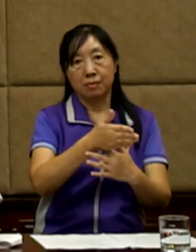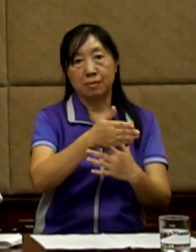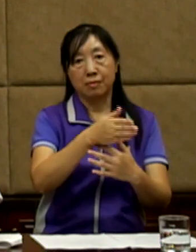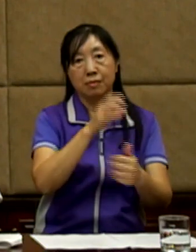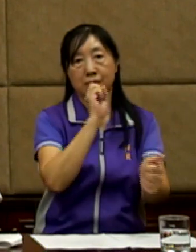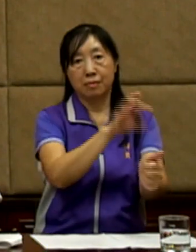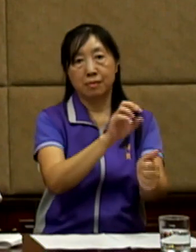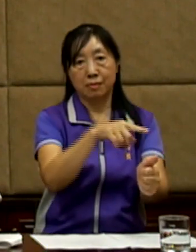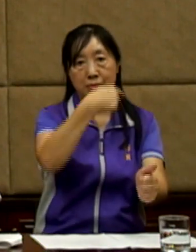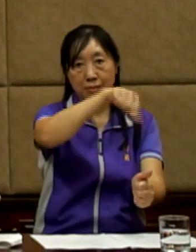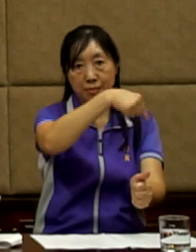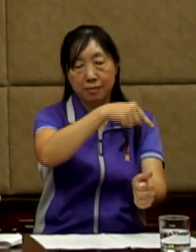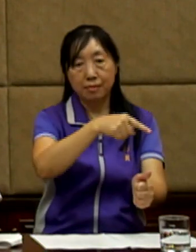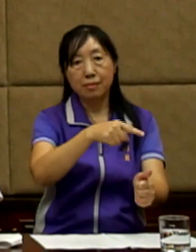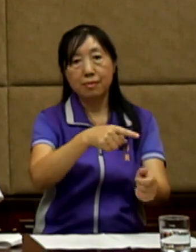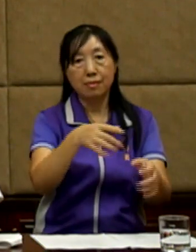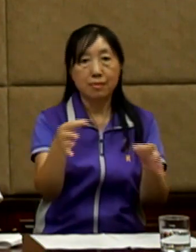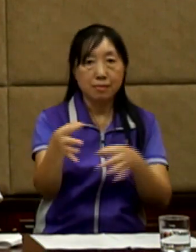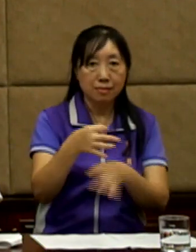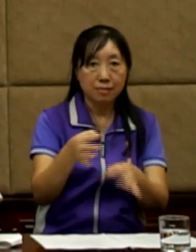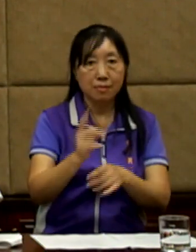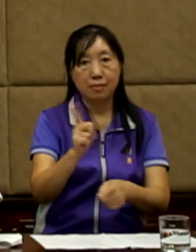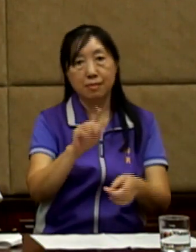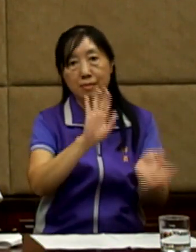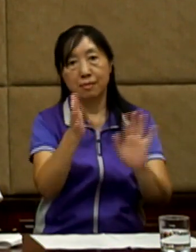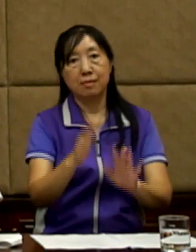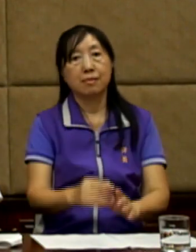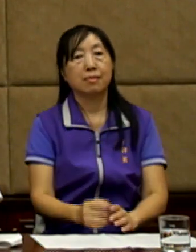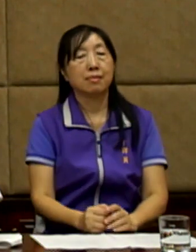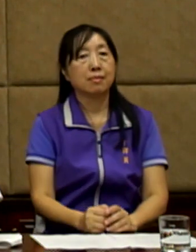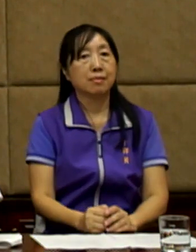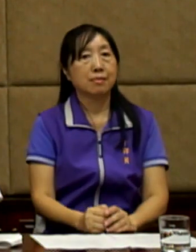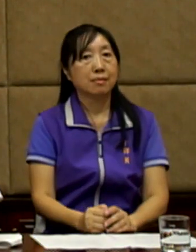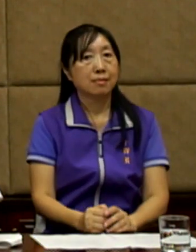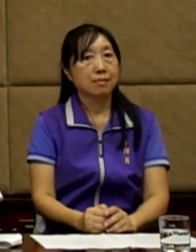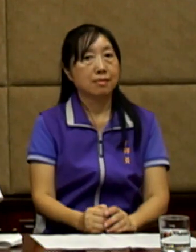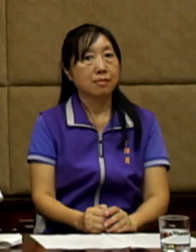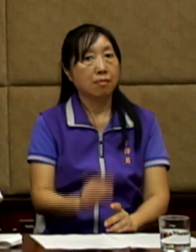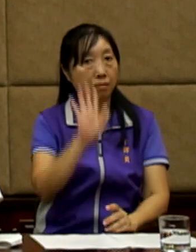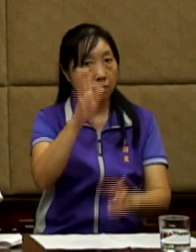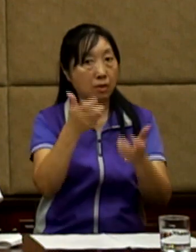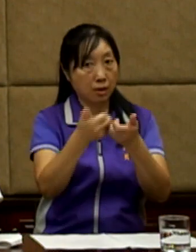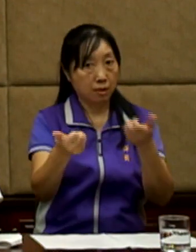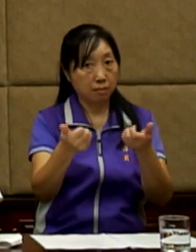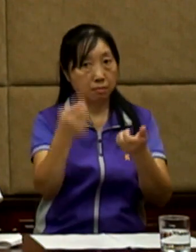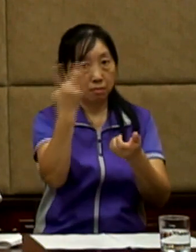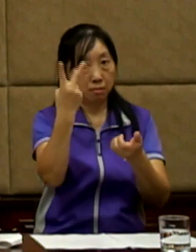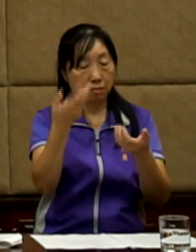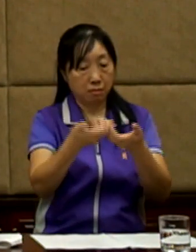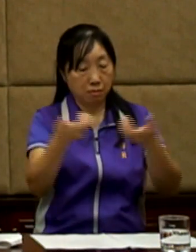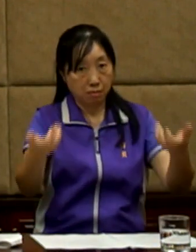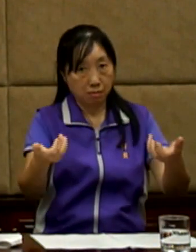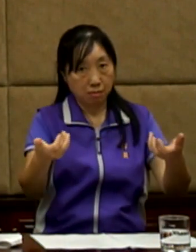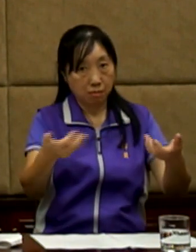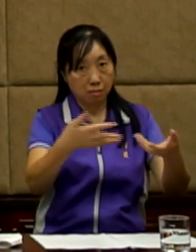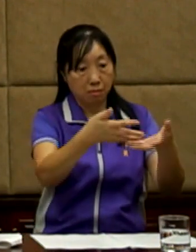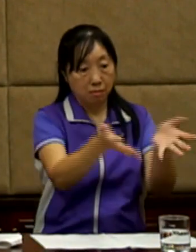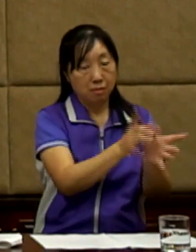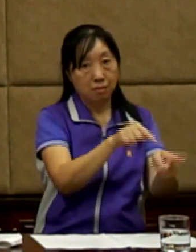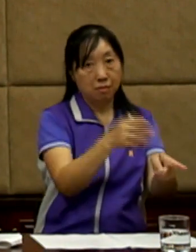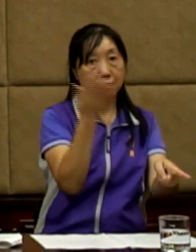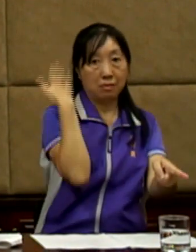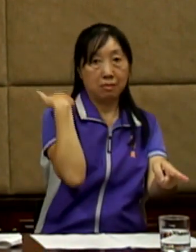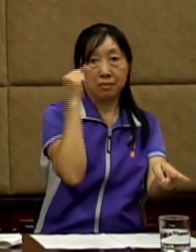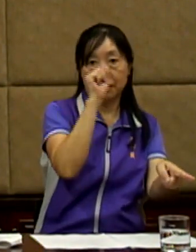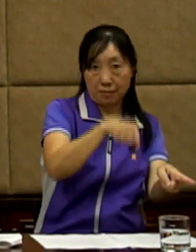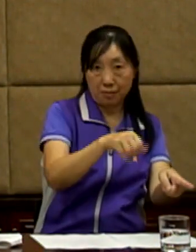监事的一些情形嘛，啊，是这样子。有分作两个部分，承诺是说他交易以